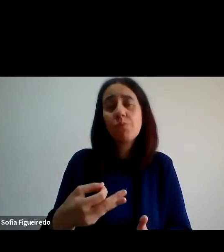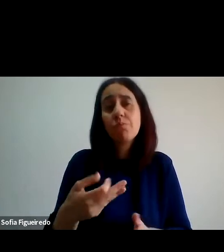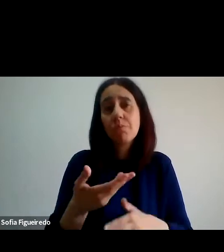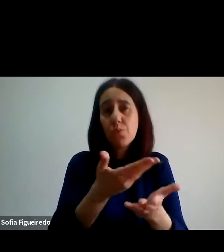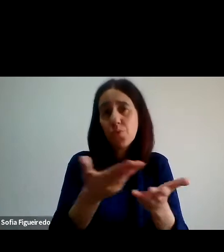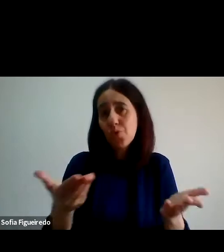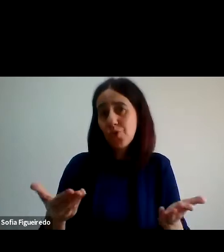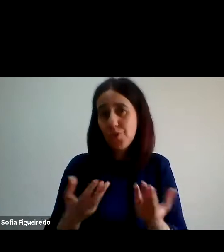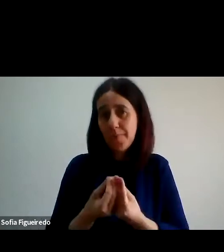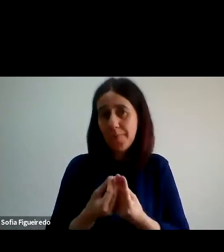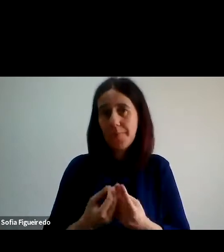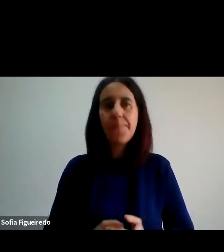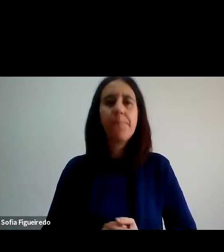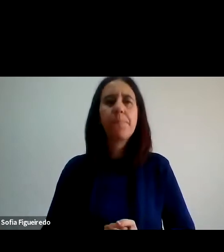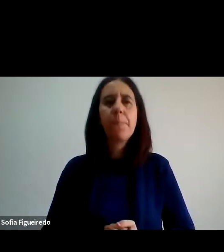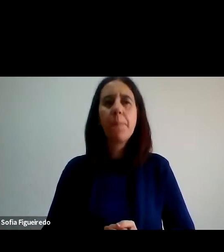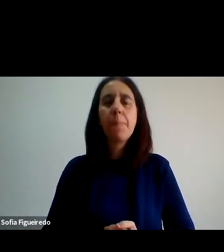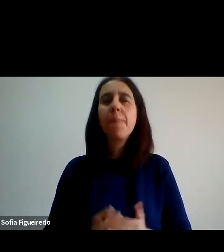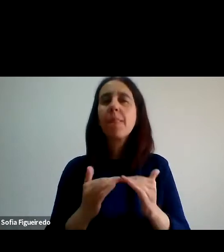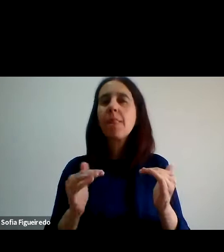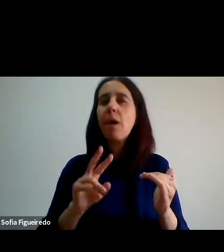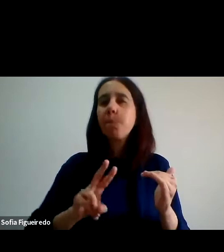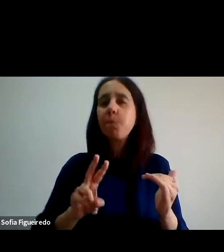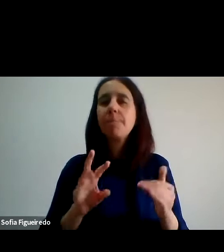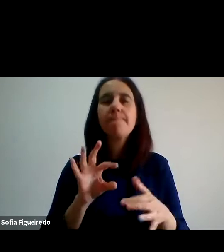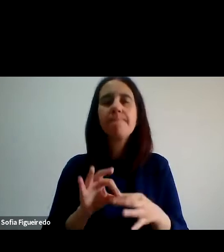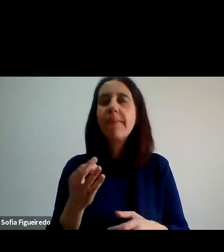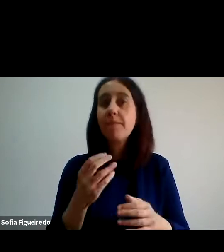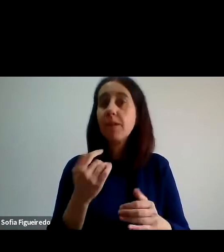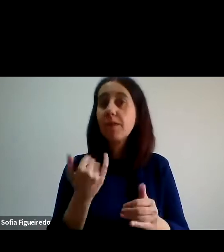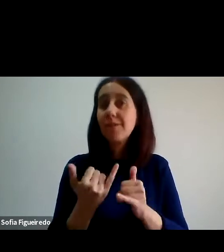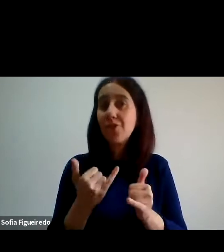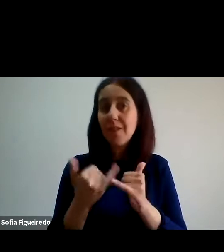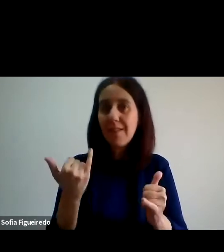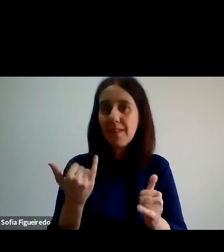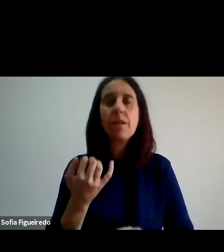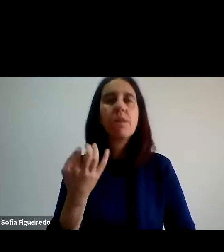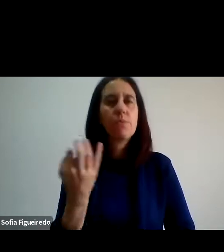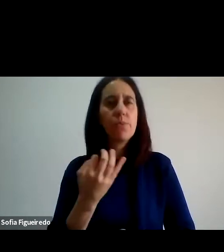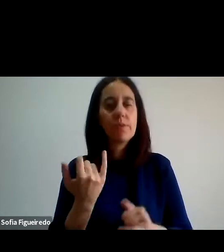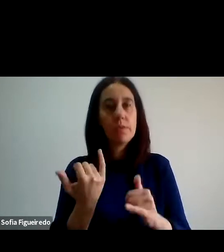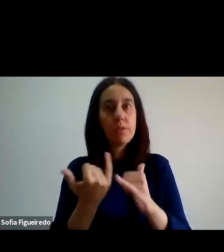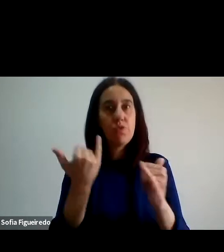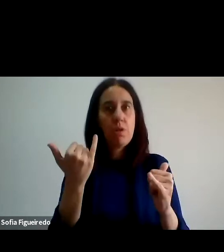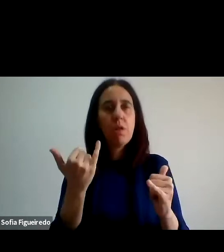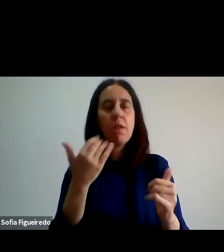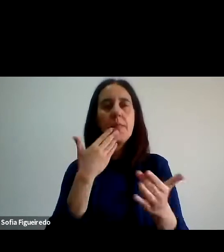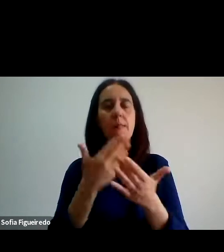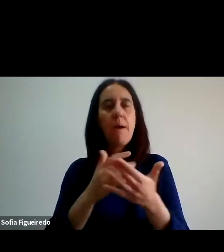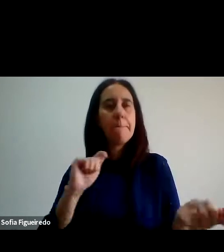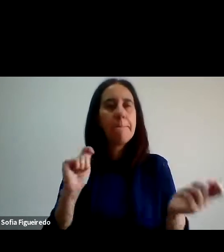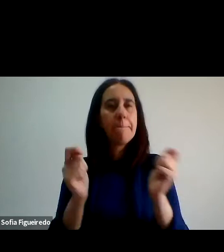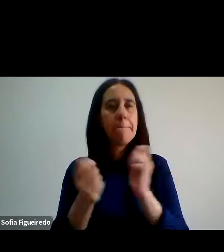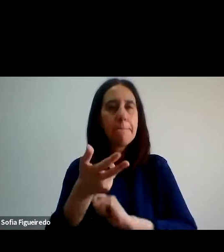outros. A segunda dimensão tem a ver efetivamente com o digital, porque de facto o digital veio transformar e